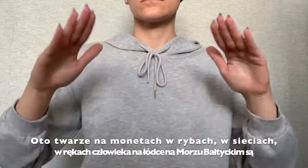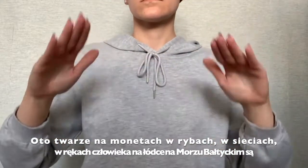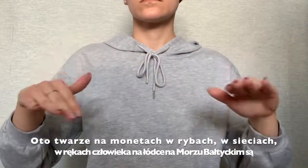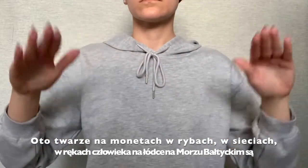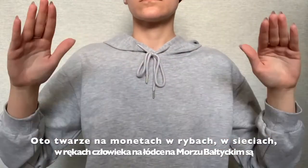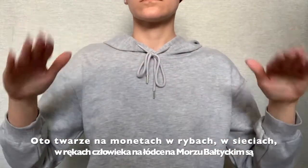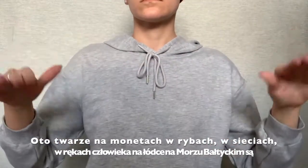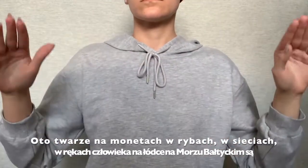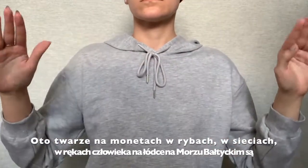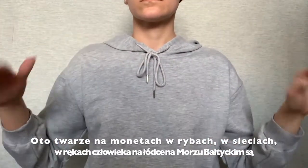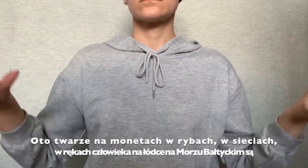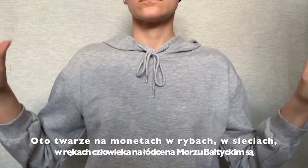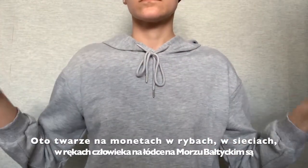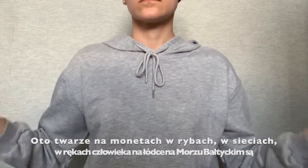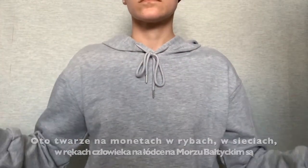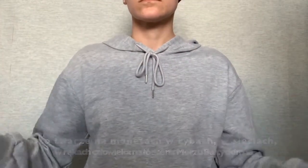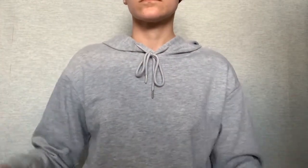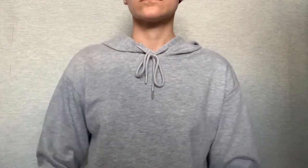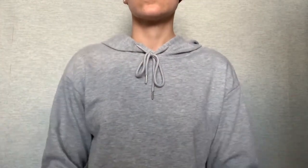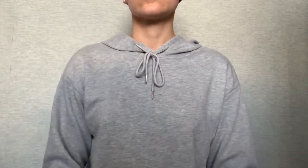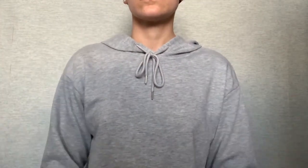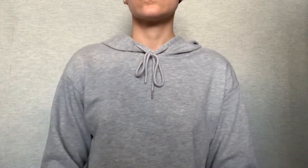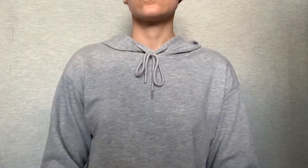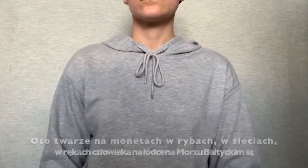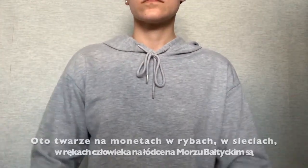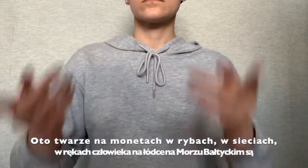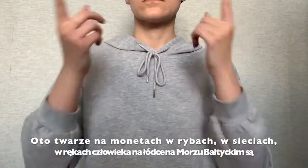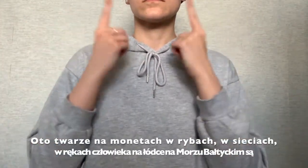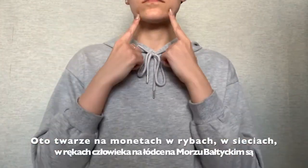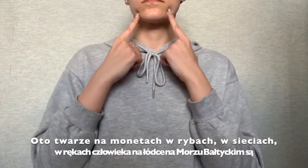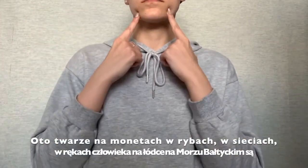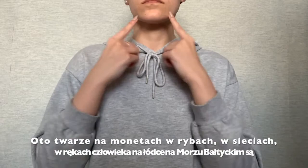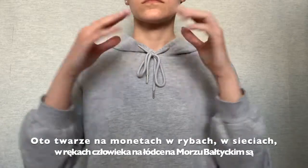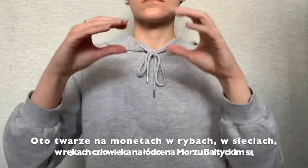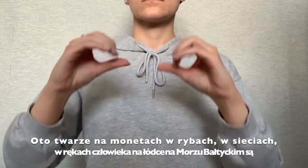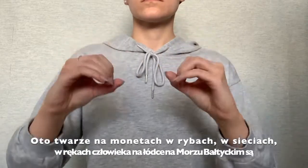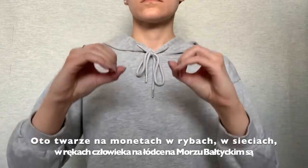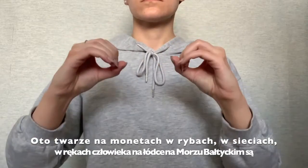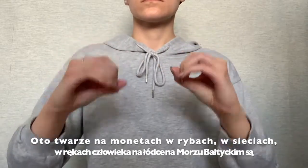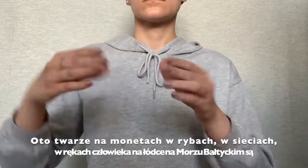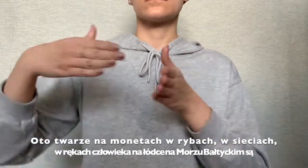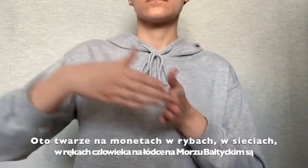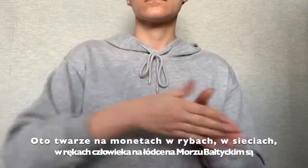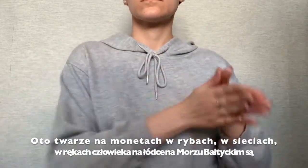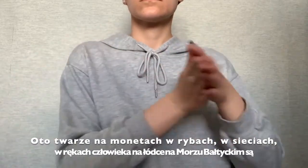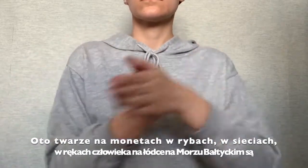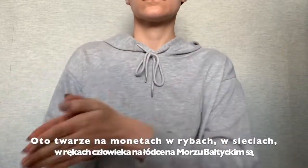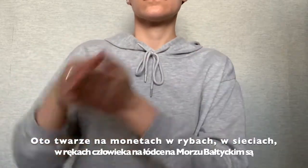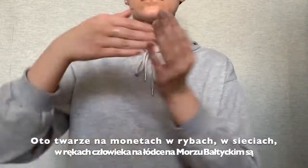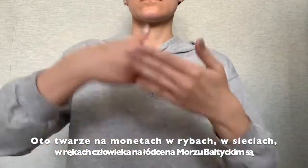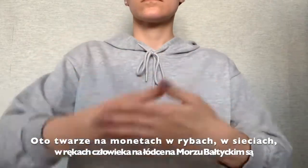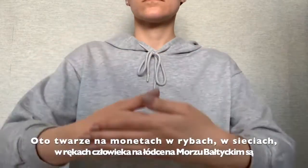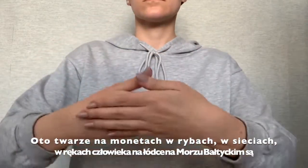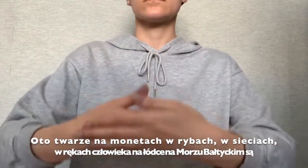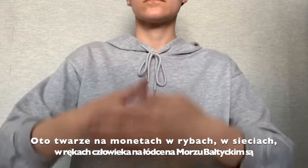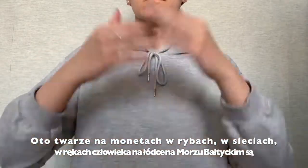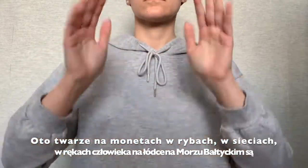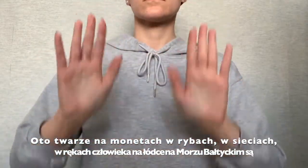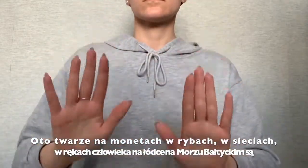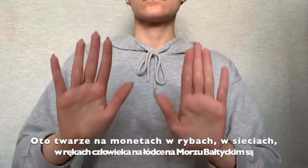Morzu Bałtyckim są. Oto twarze na monetach w rybach, sieciach,